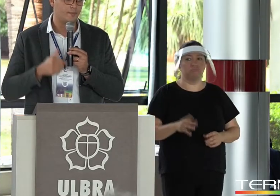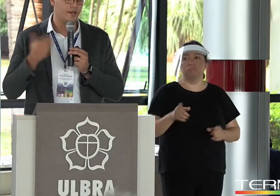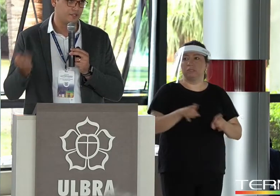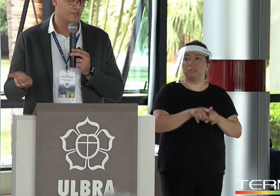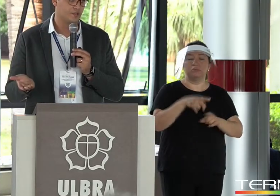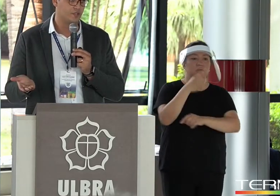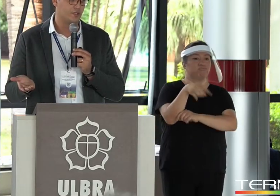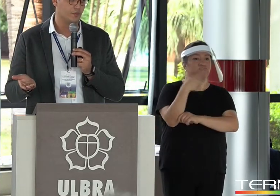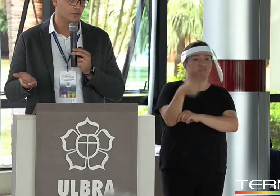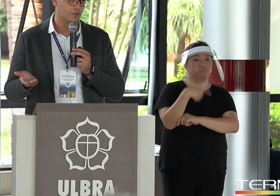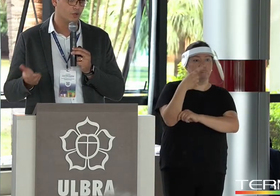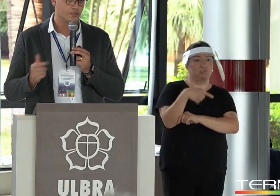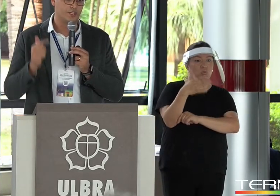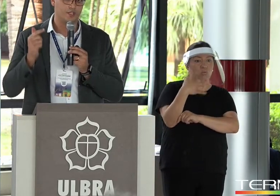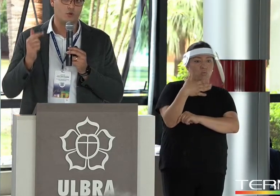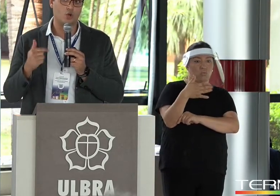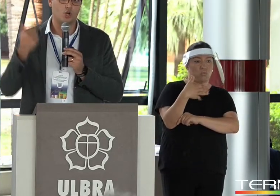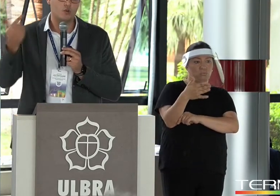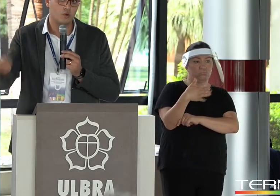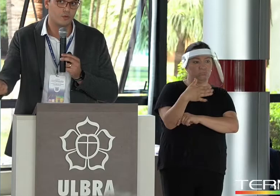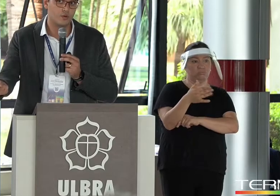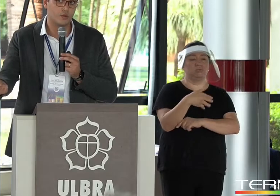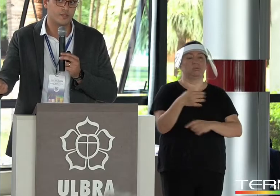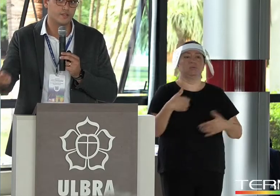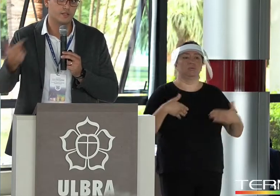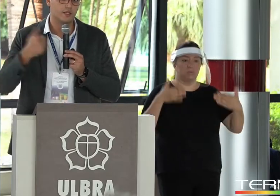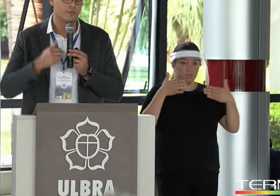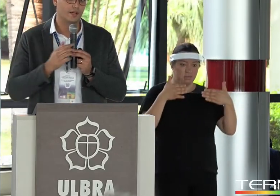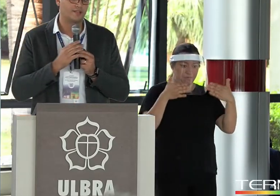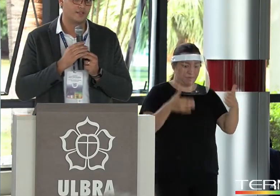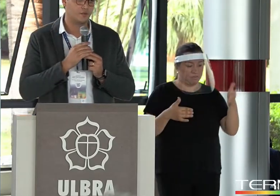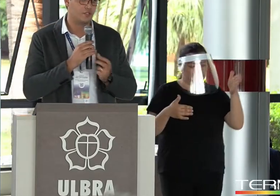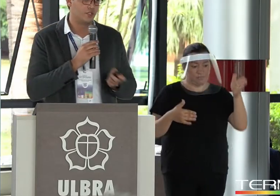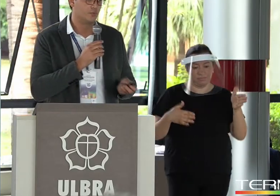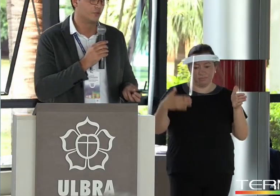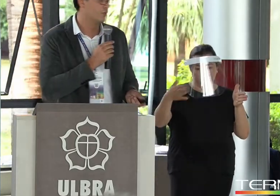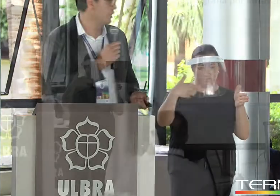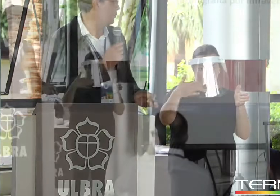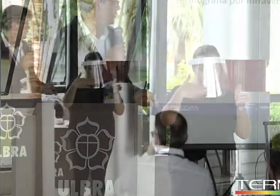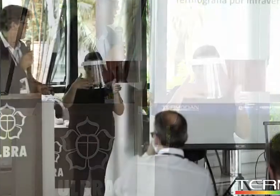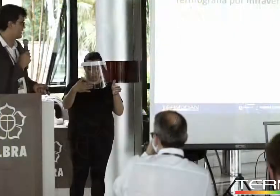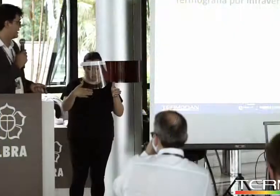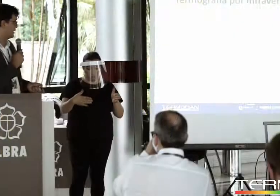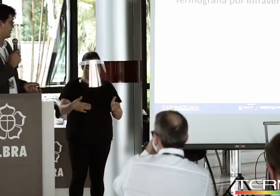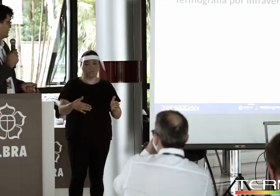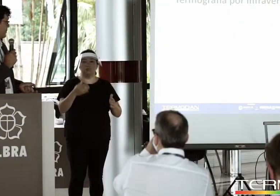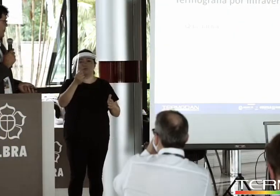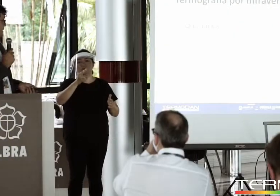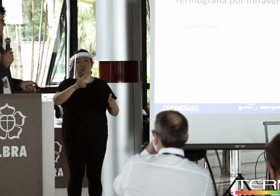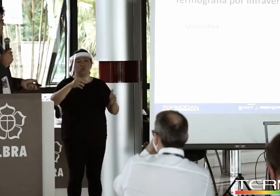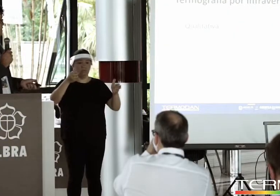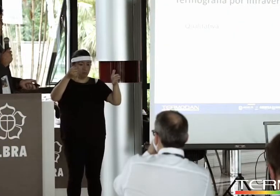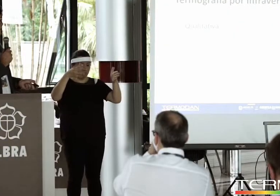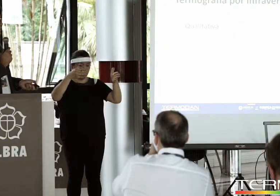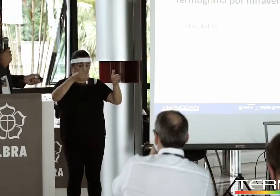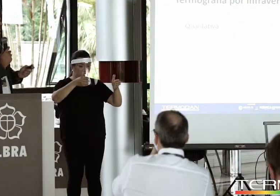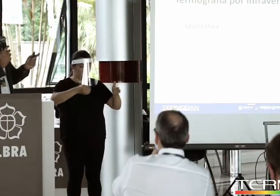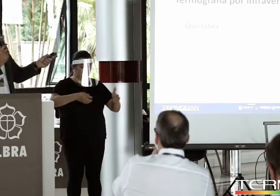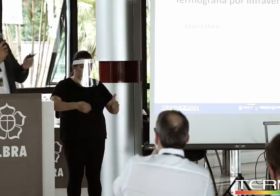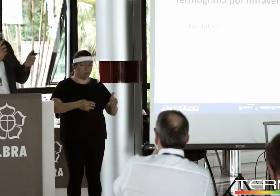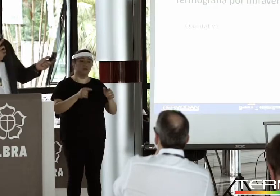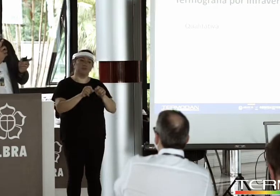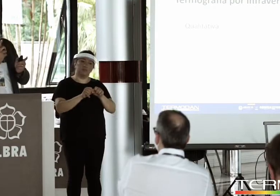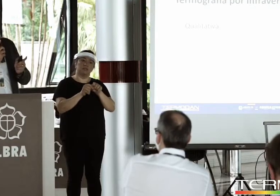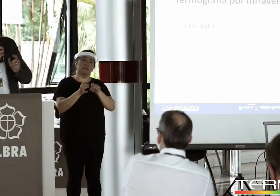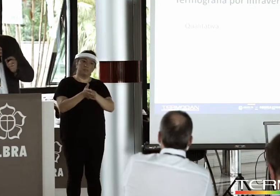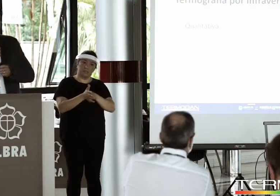também é capaz de causar um estímulo. Ou seja, eu coloco alguma coisa para trazer o estímulo e poder fazer a análise. Tá? Então, quando a